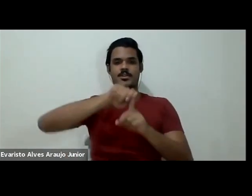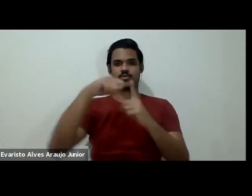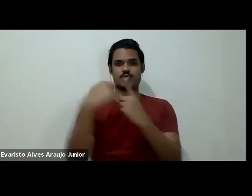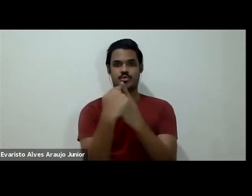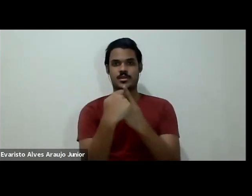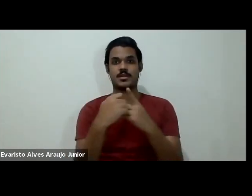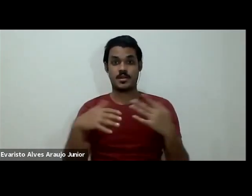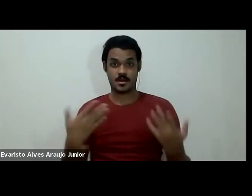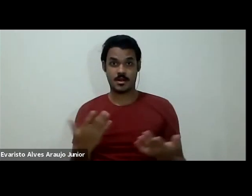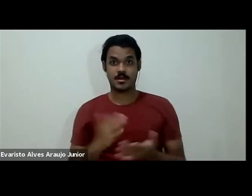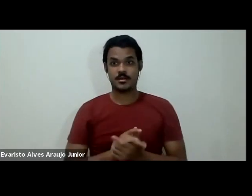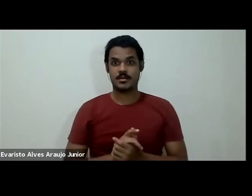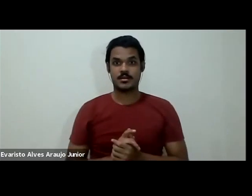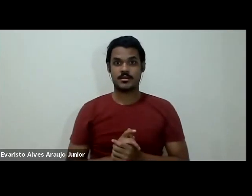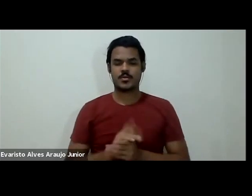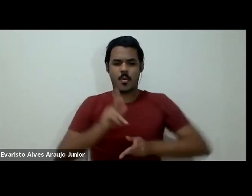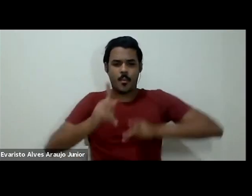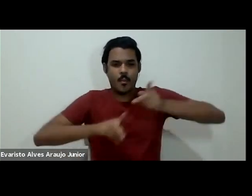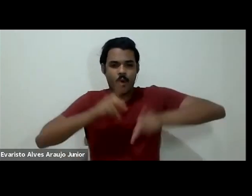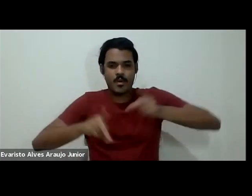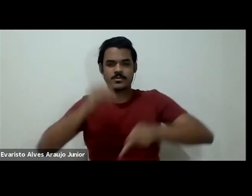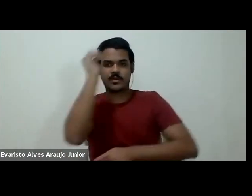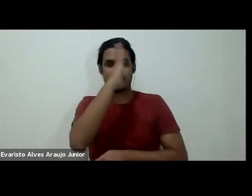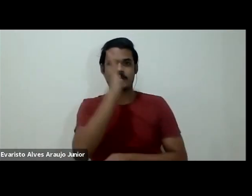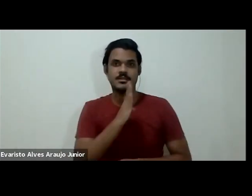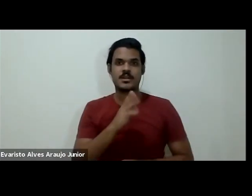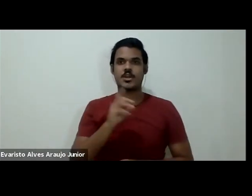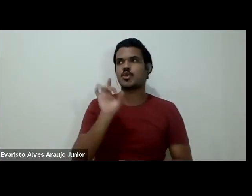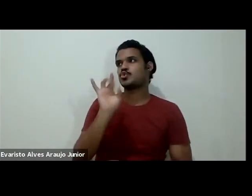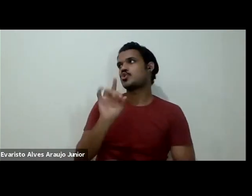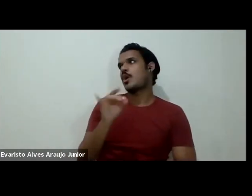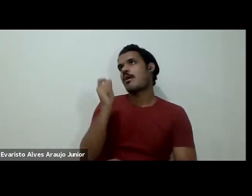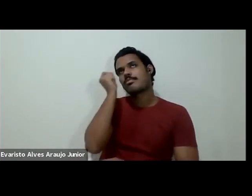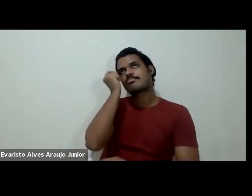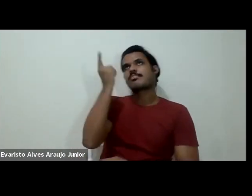povo brasileiro, e que não é só na ideia